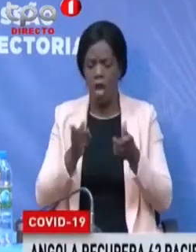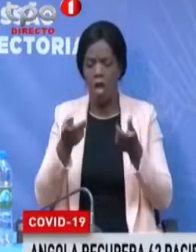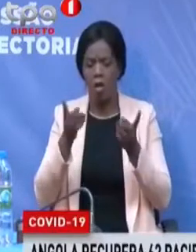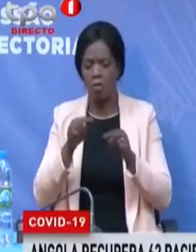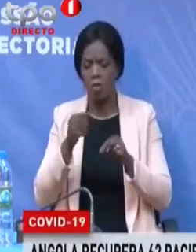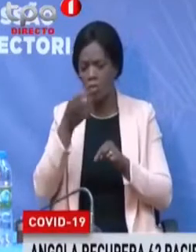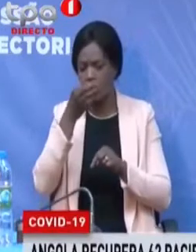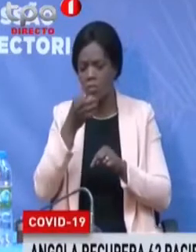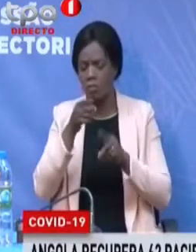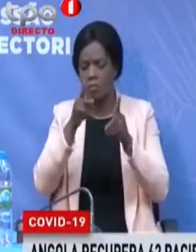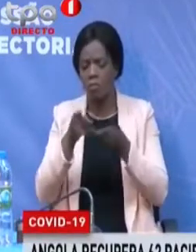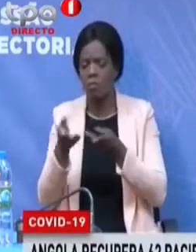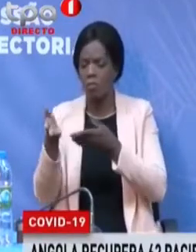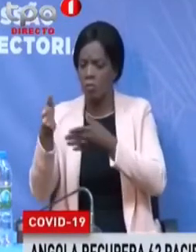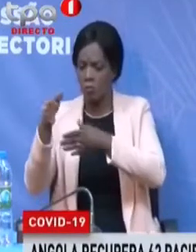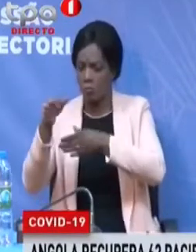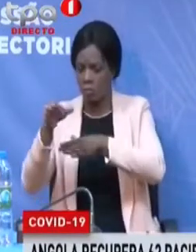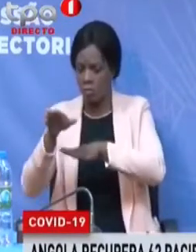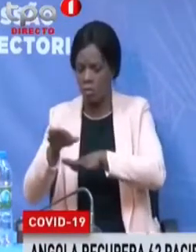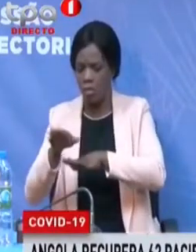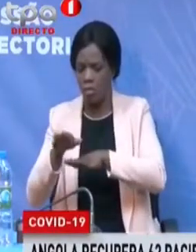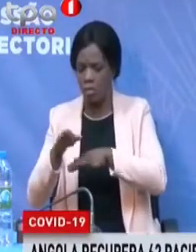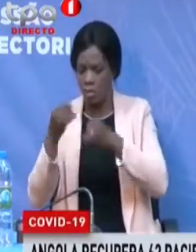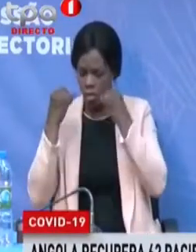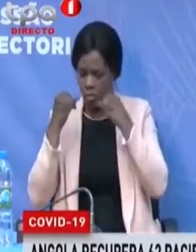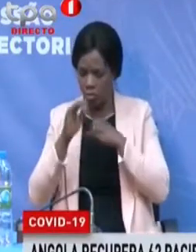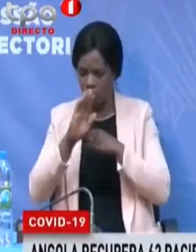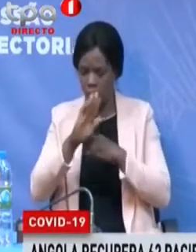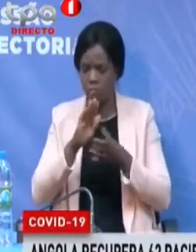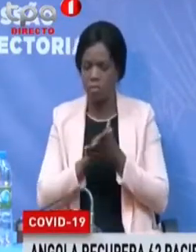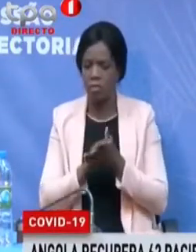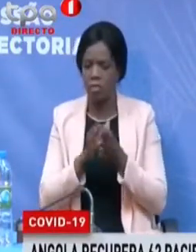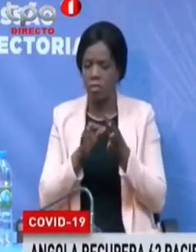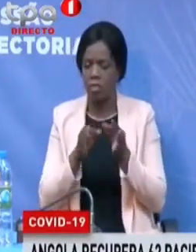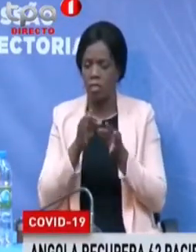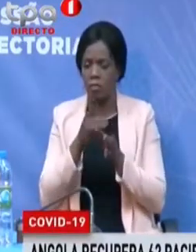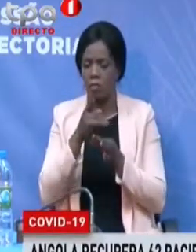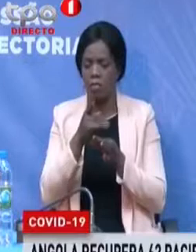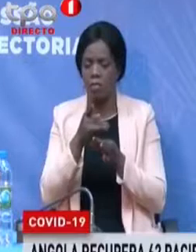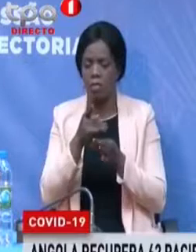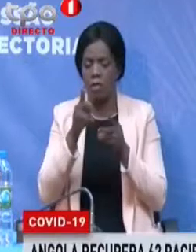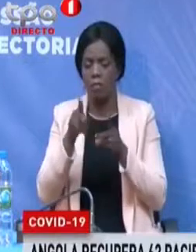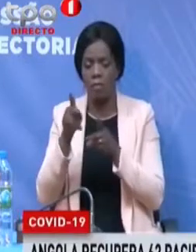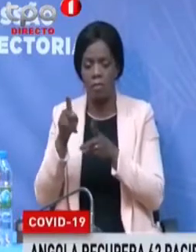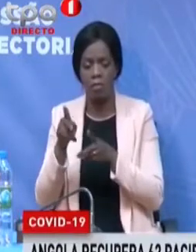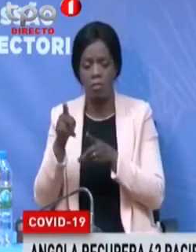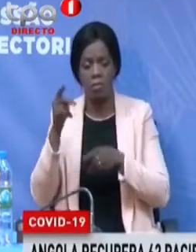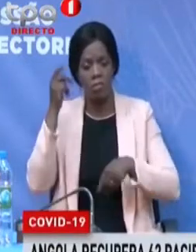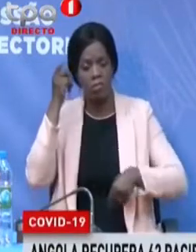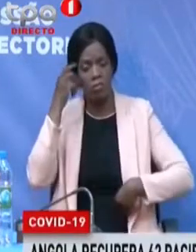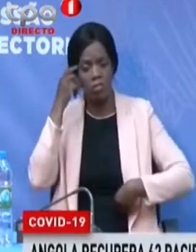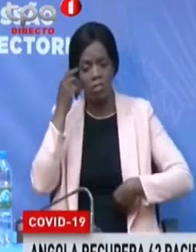óbito, tecnicamente ou epidemiologicamente falando, o que é comum em Angola,